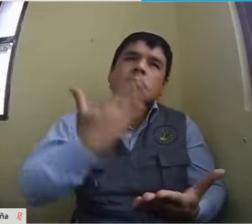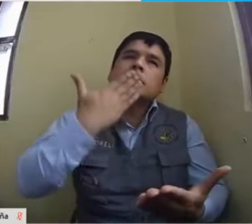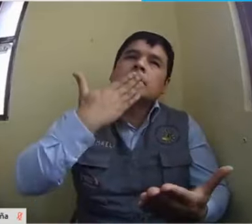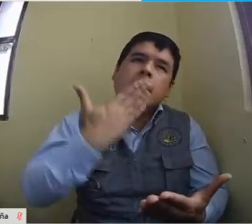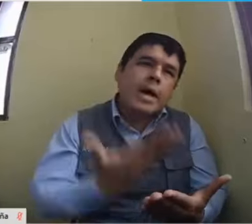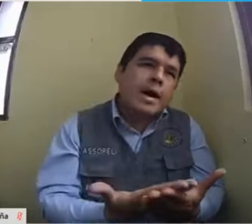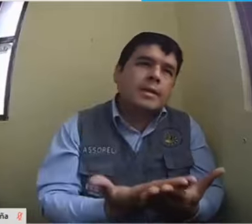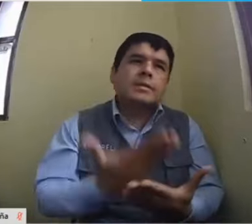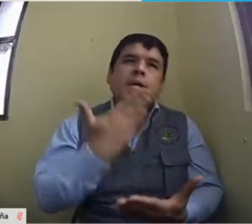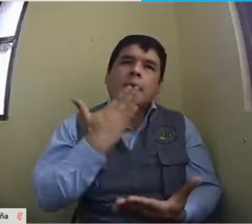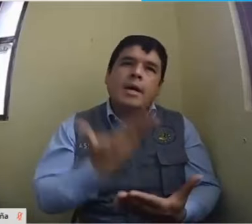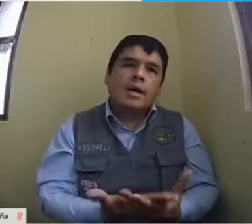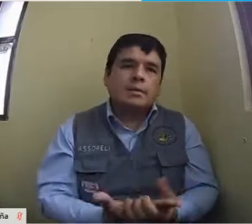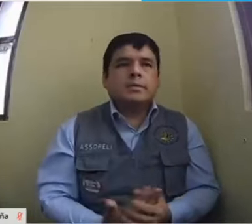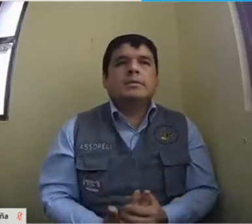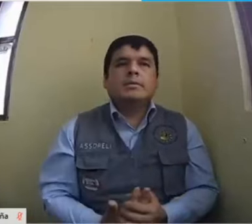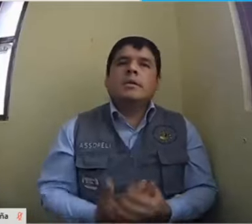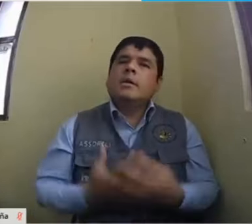Gracias, gracias.